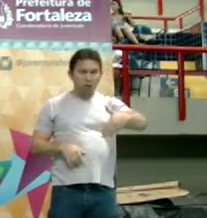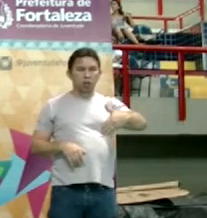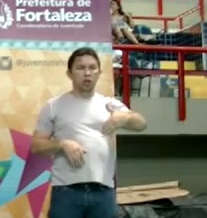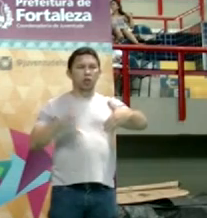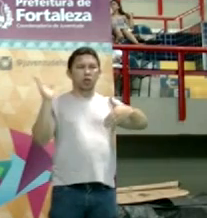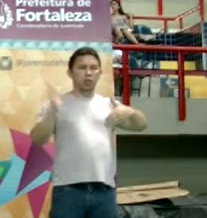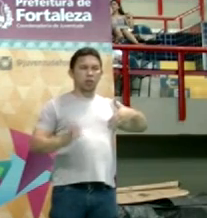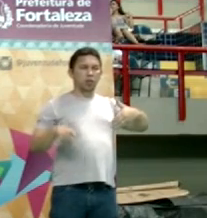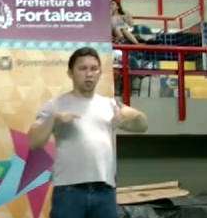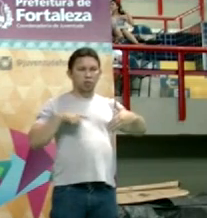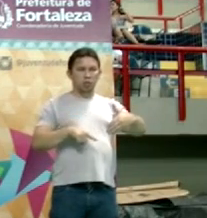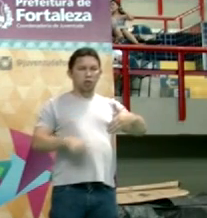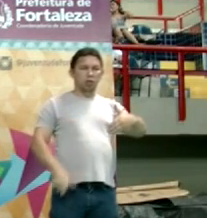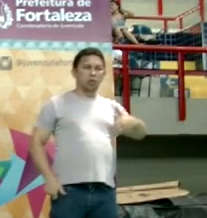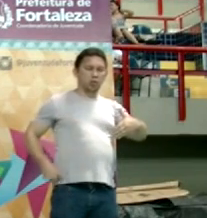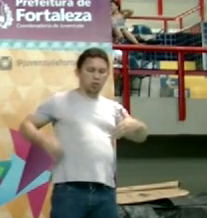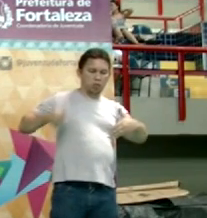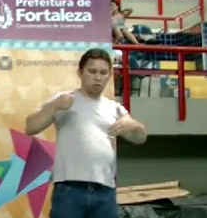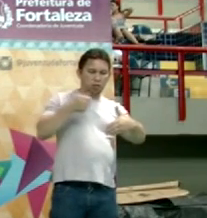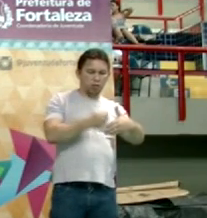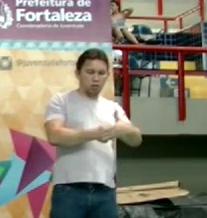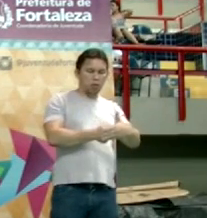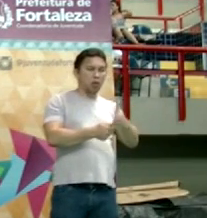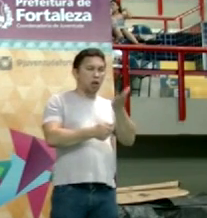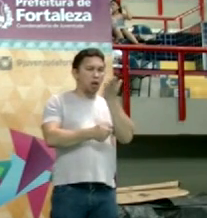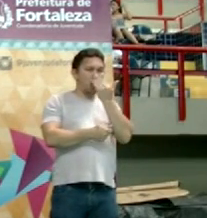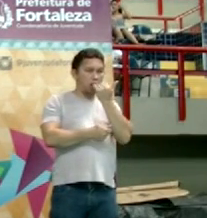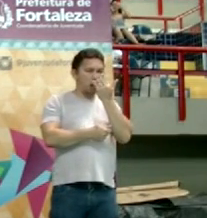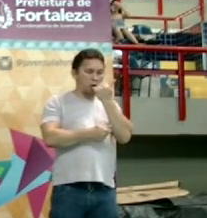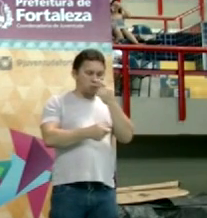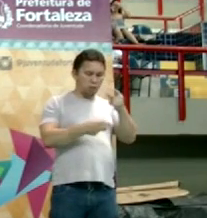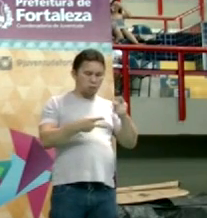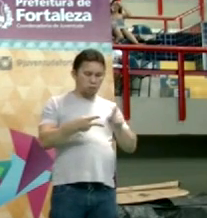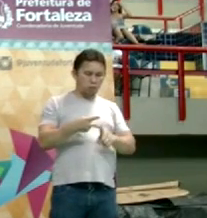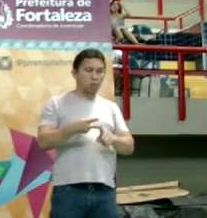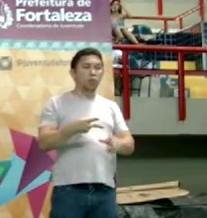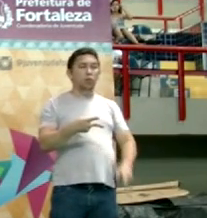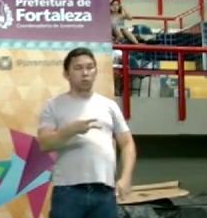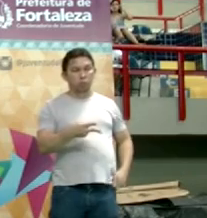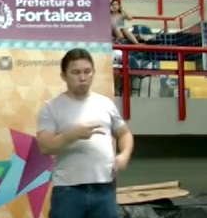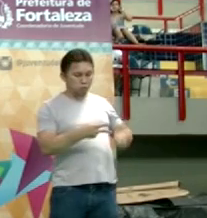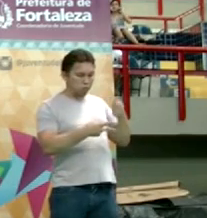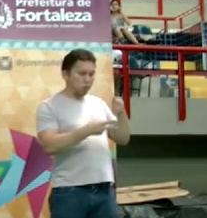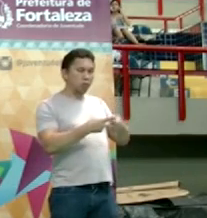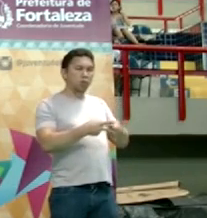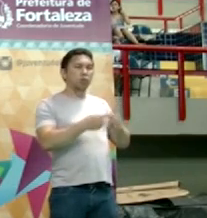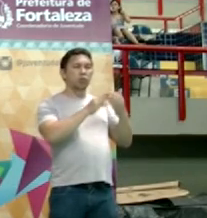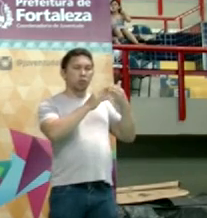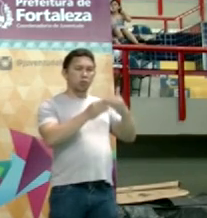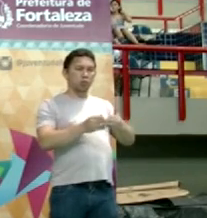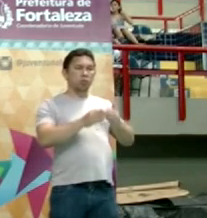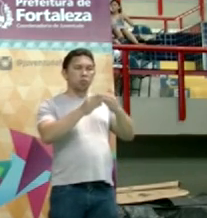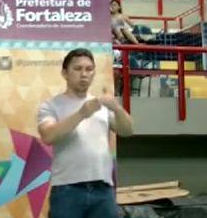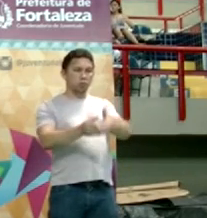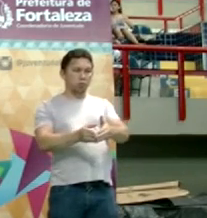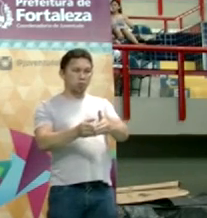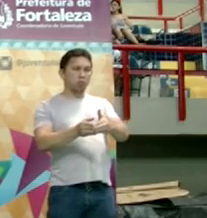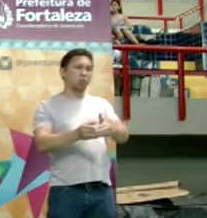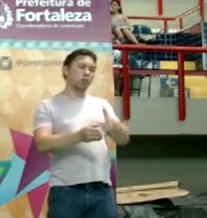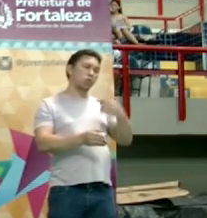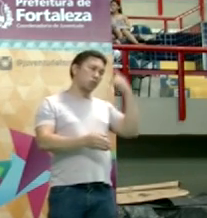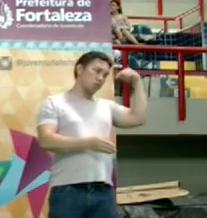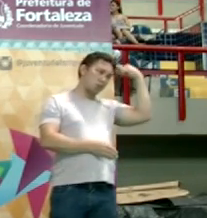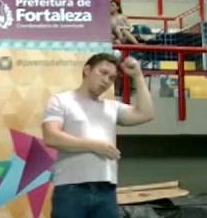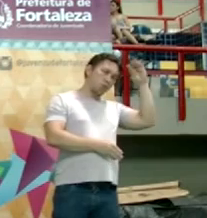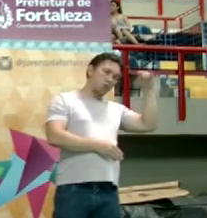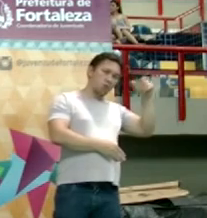Brasil. Quando ele chegou aqui, eu paguei toda a alimentação que ele teve, eu paguei o transporte que ele vai de Santos ou